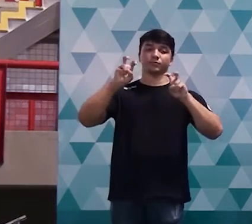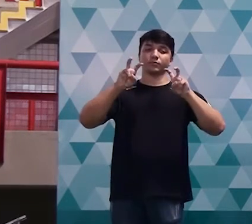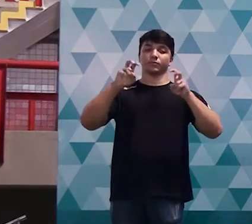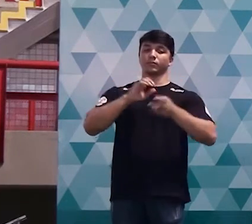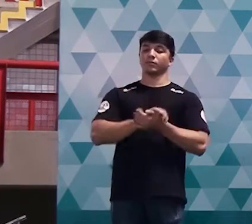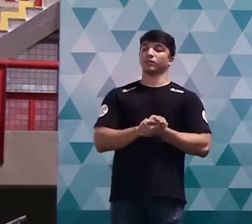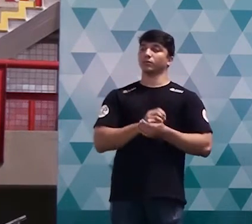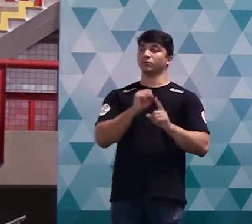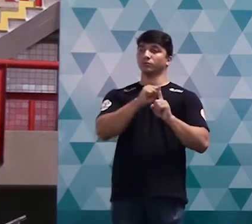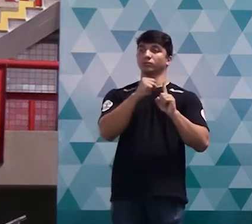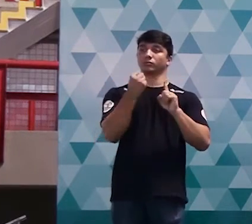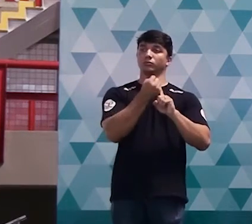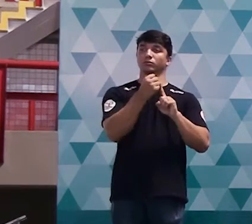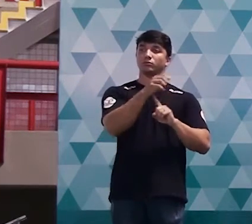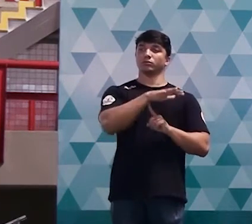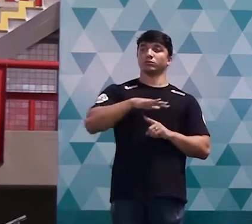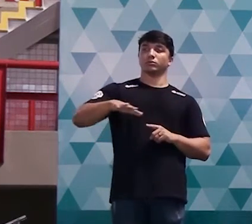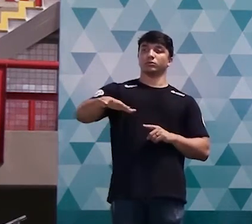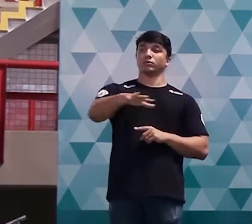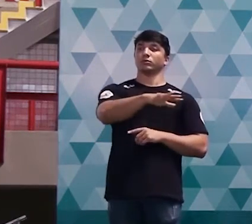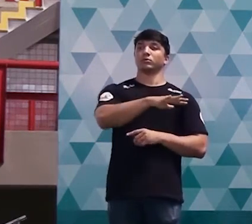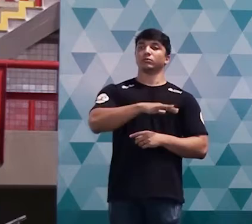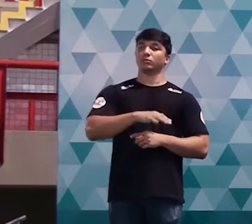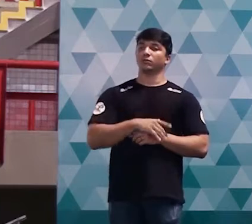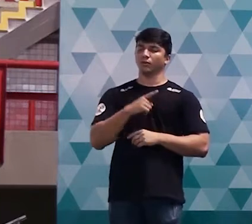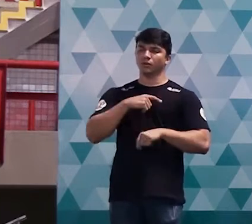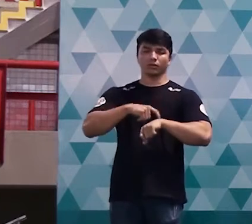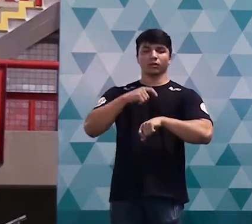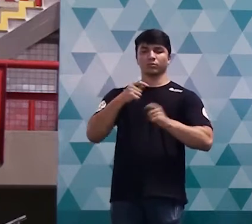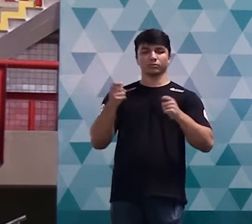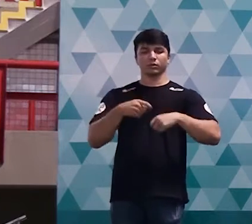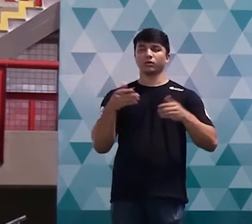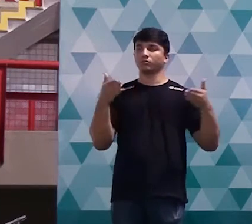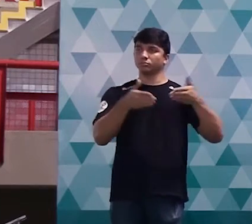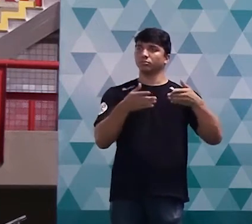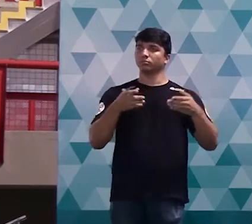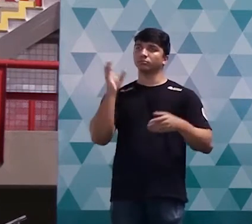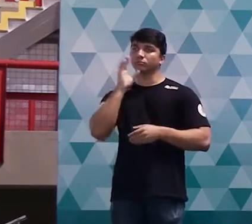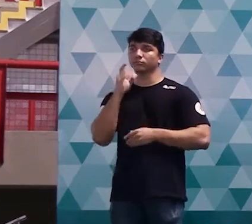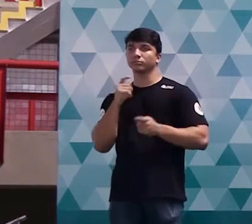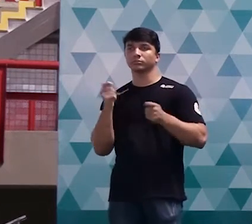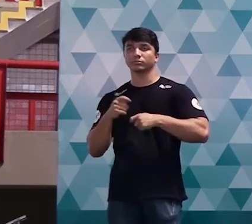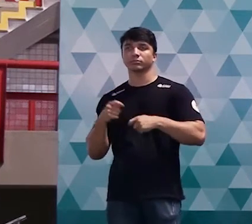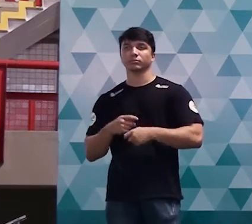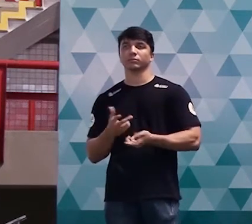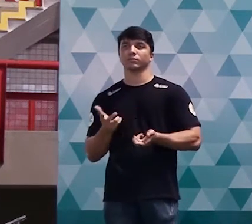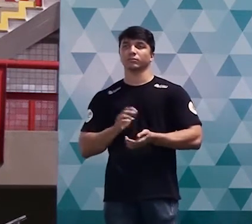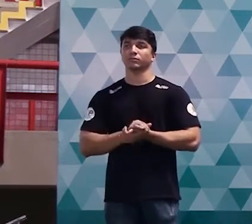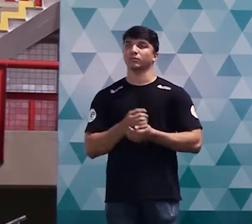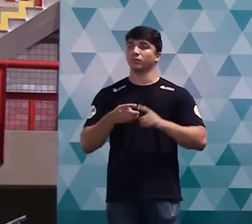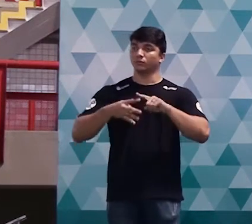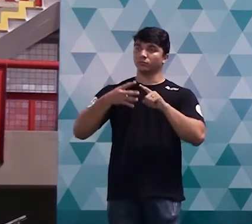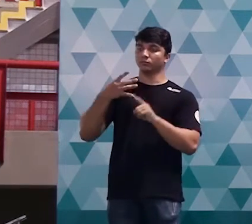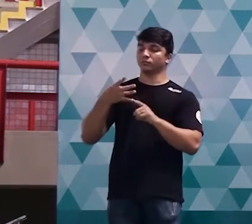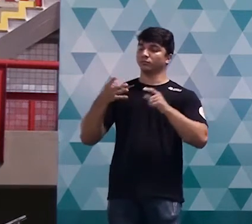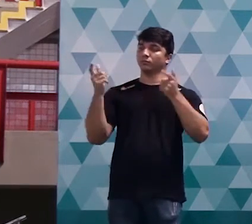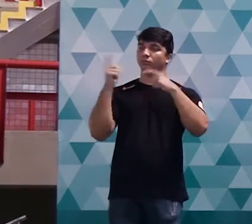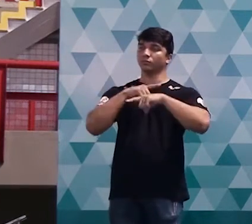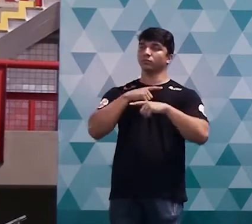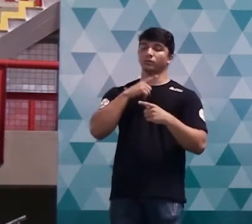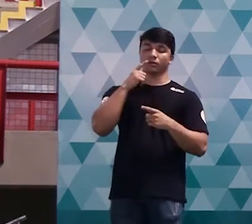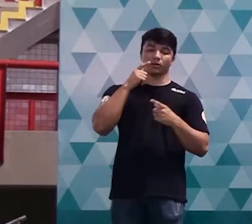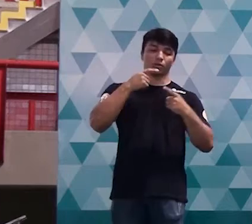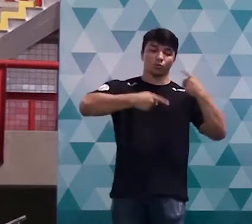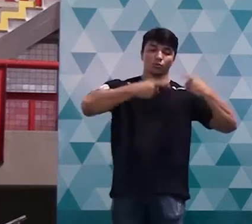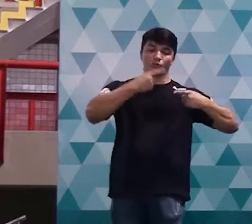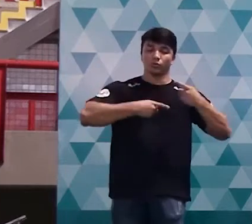sobre sociedade. Pronto, vai dar tempo. Estamos tendo que dar uma carreirinha aqui para ver se dá tempo de falar dos 4 temas, né? Política,